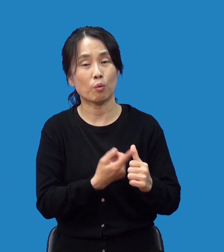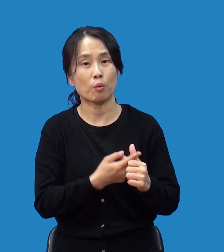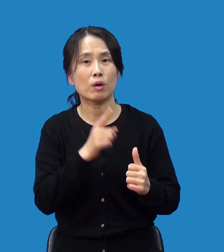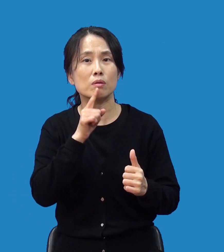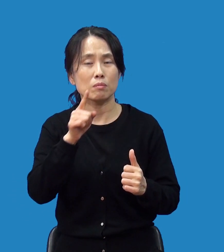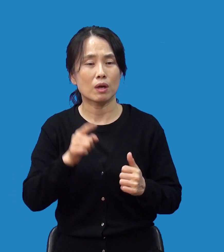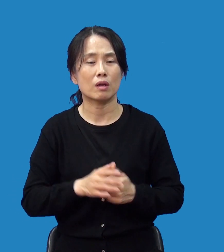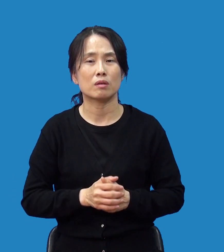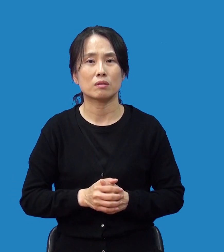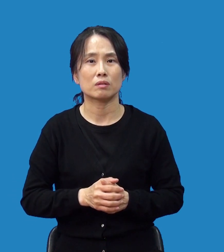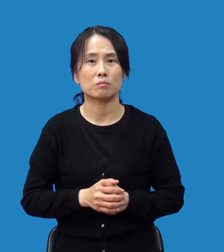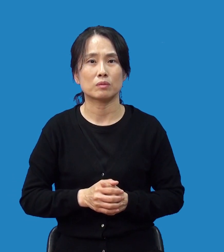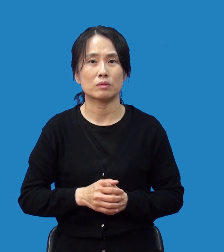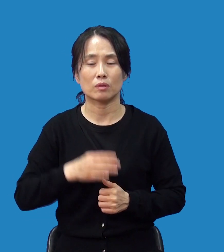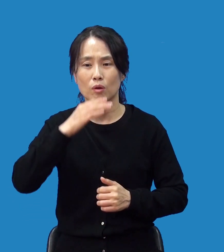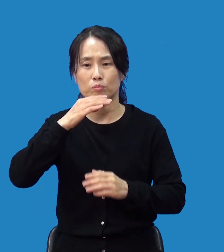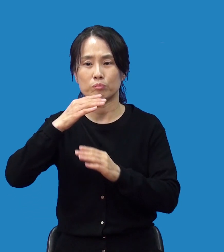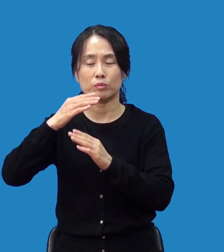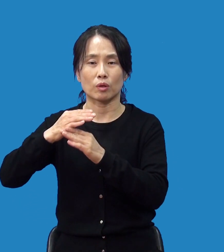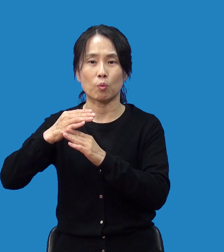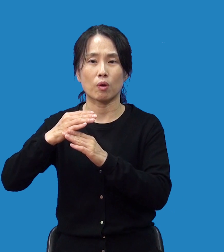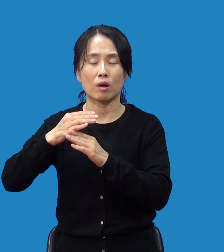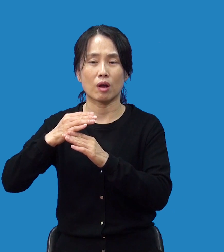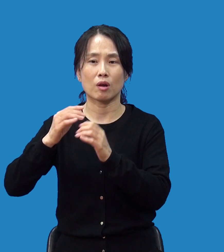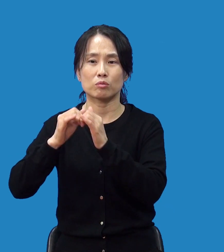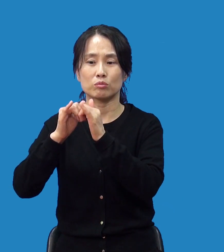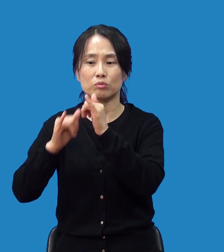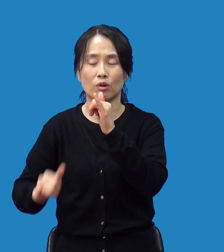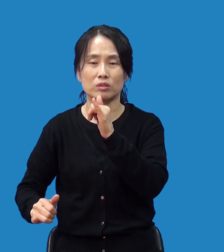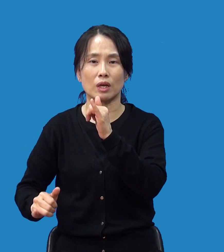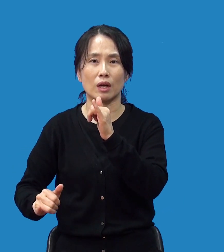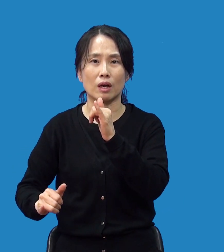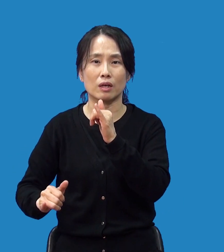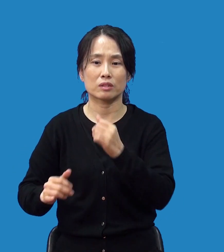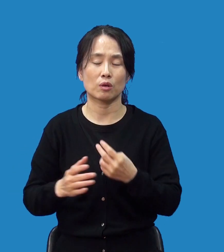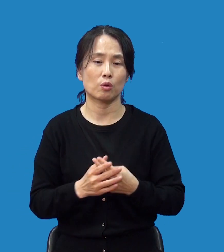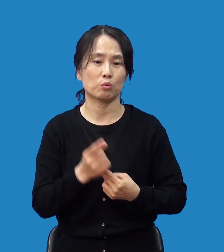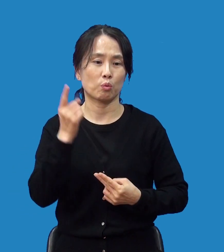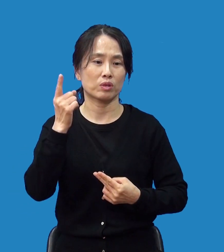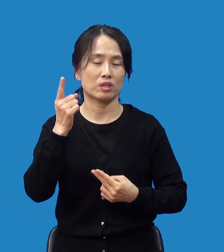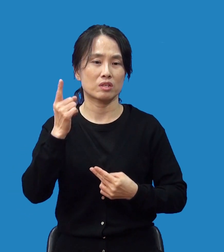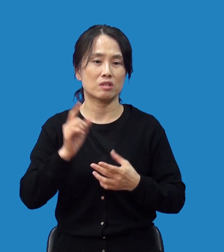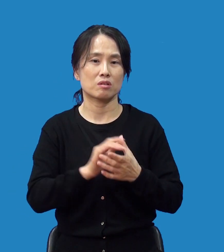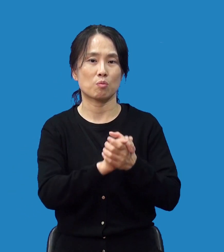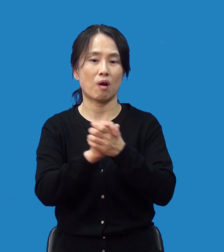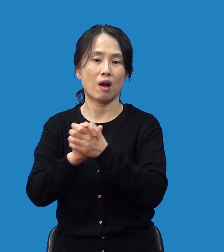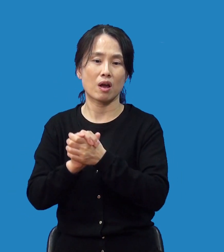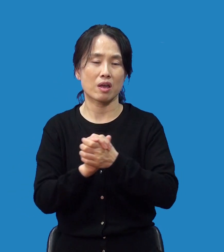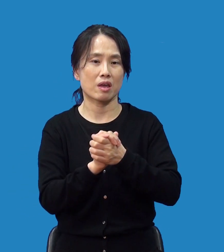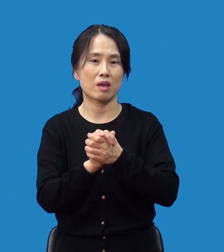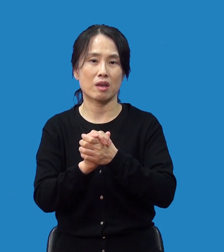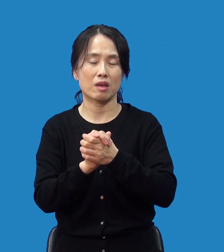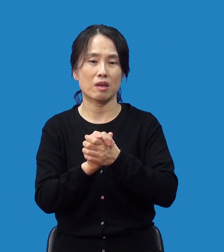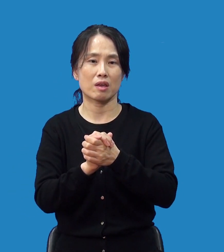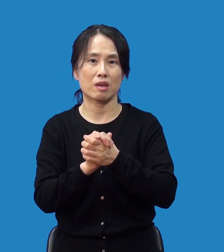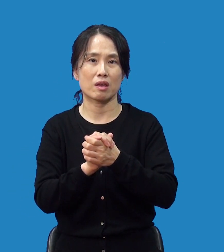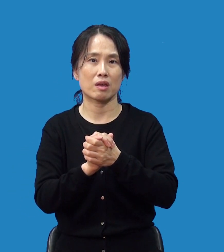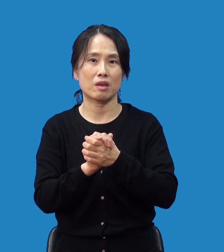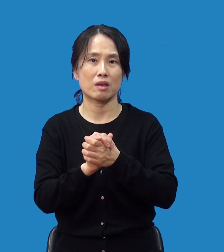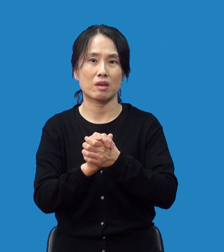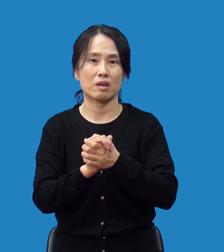그러면서 공화국 민족 역사에서 통일, 화해, 동족이라는 개념